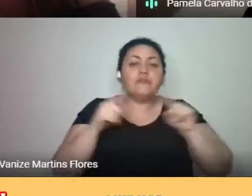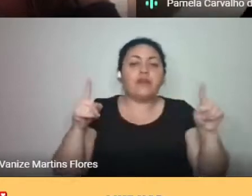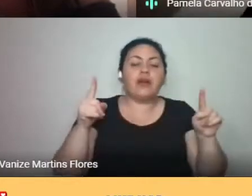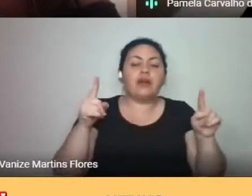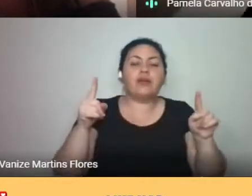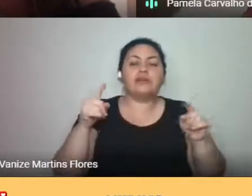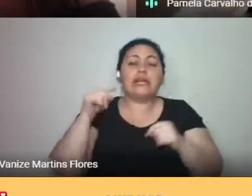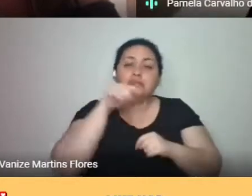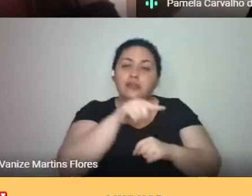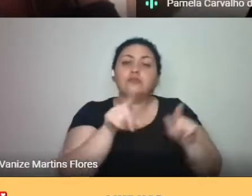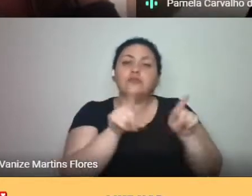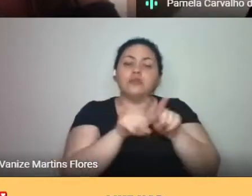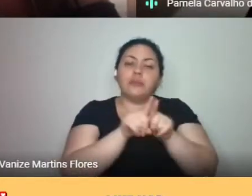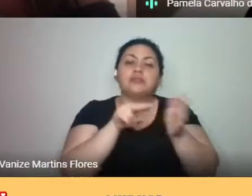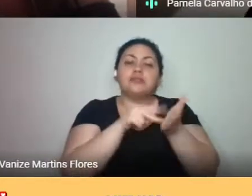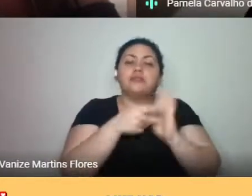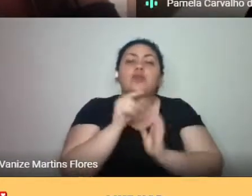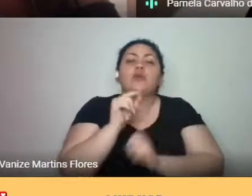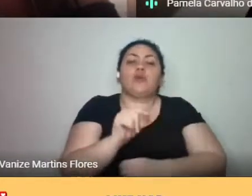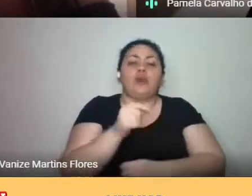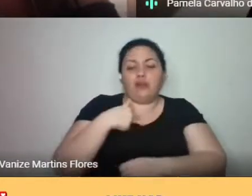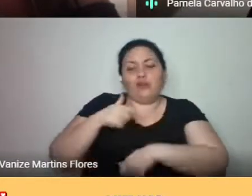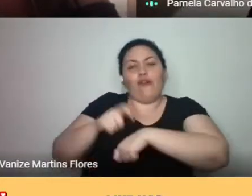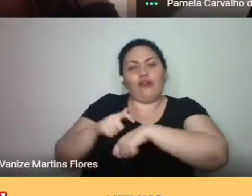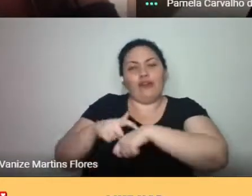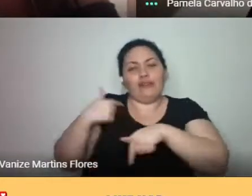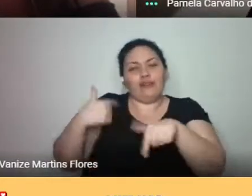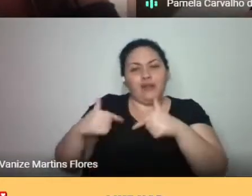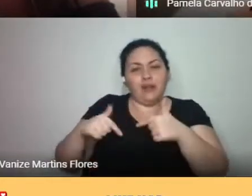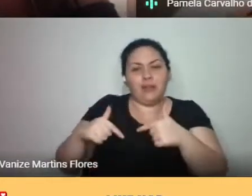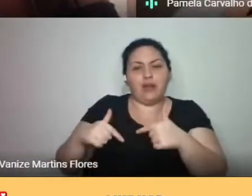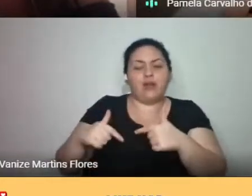horário fora de trabalho, quando a gente vê, a gente está com essa sensação de